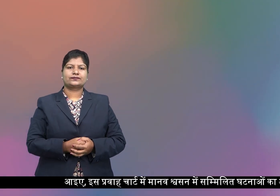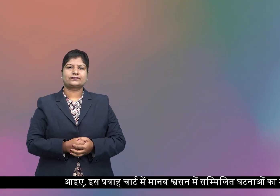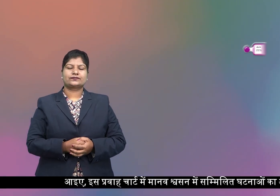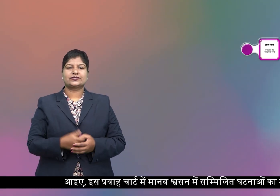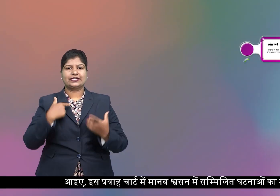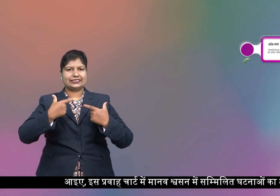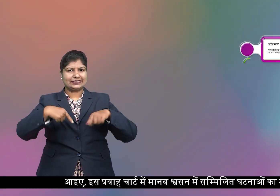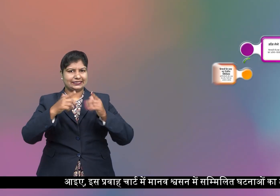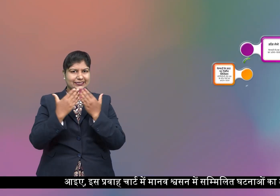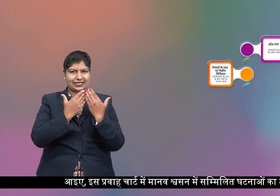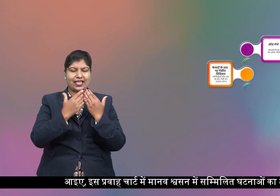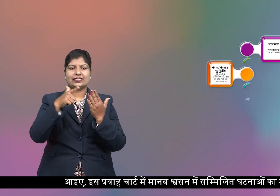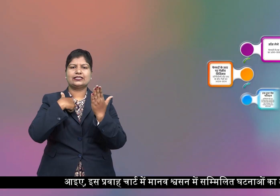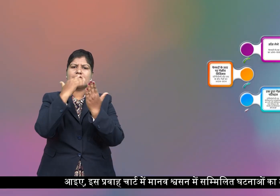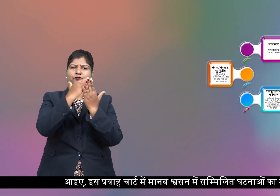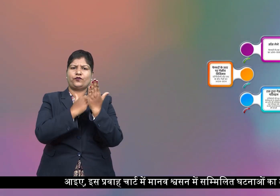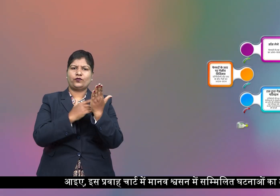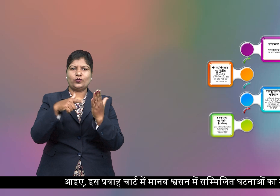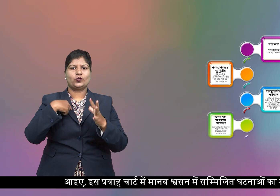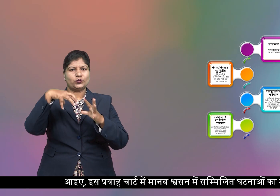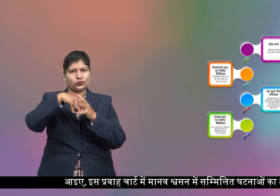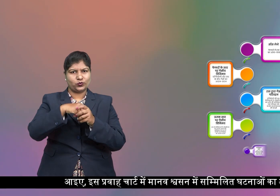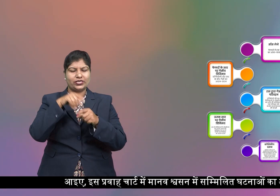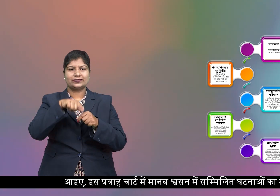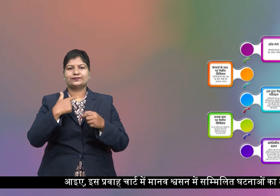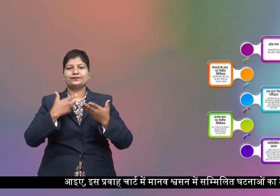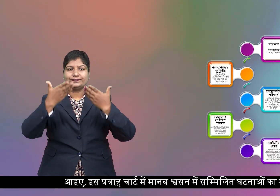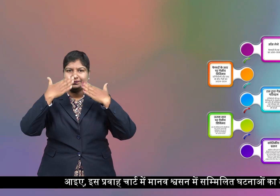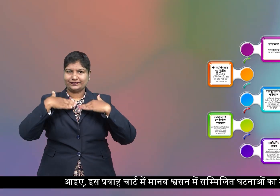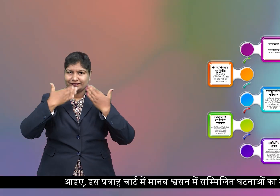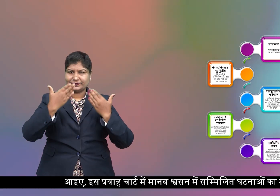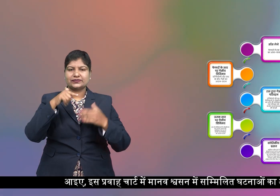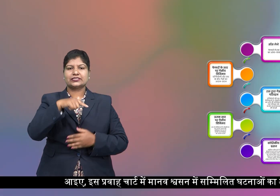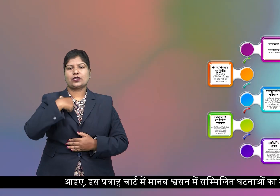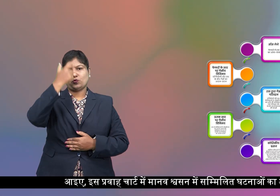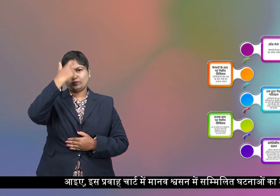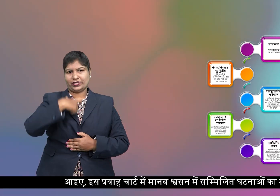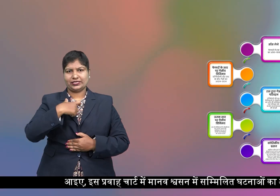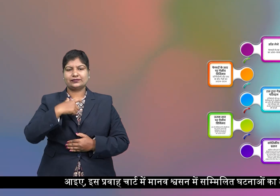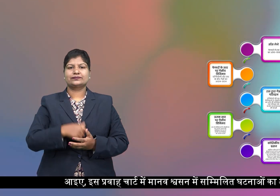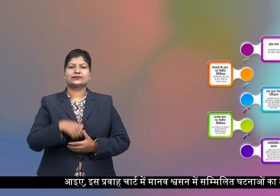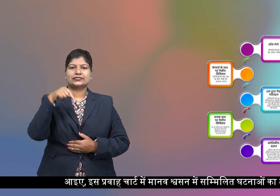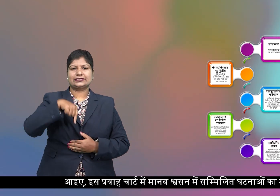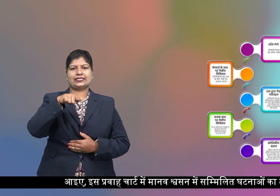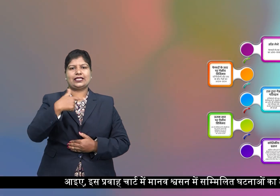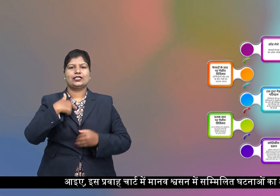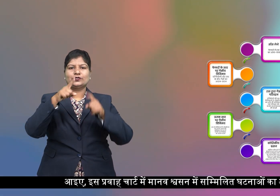आइए इस प्रवाह चार्ट में मानव श्वसन में सम्मिलित घटनाओं का